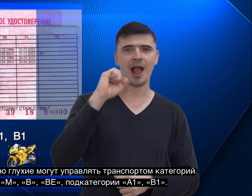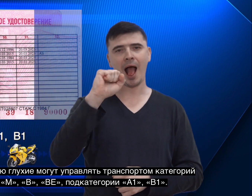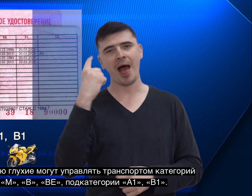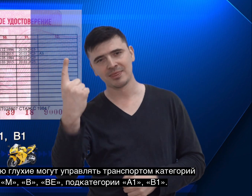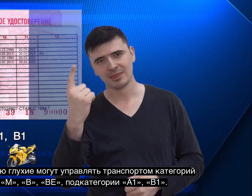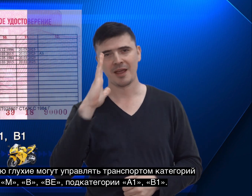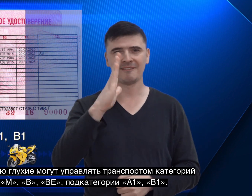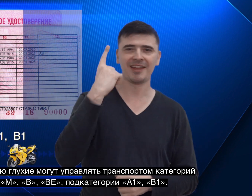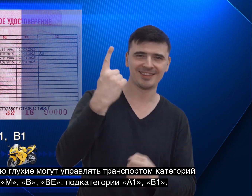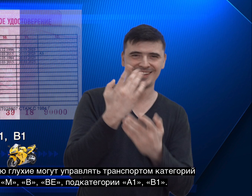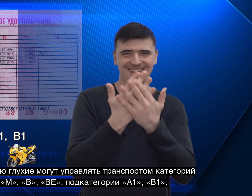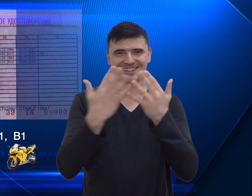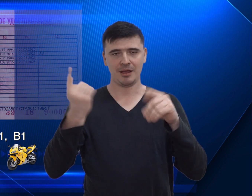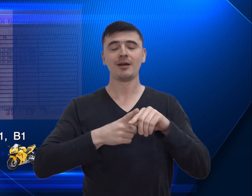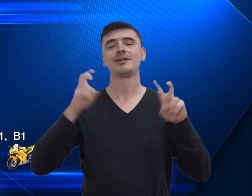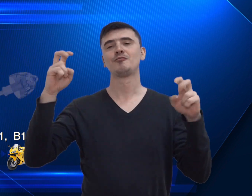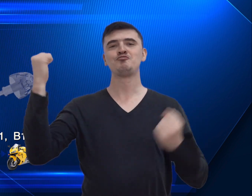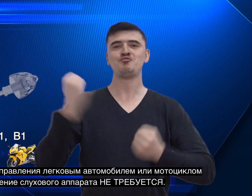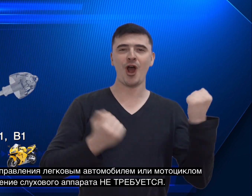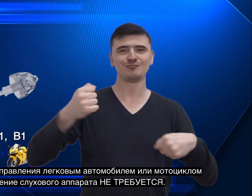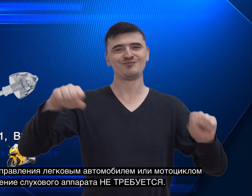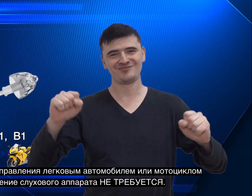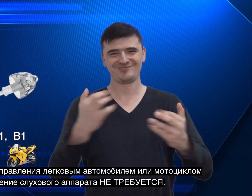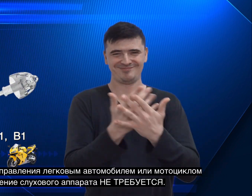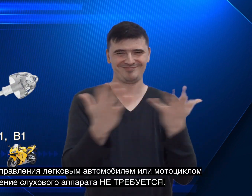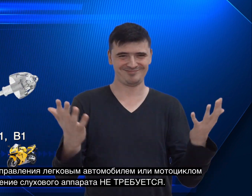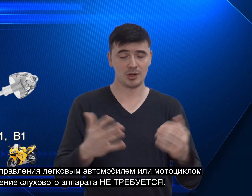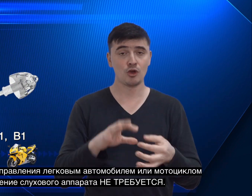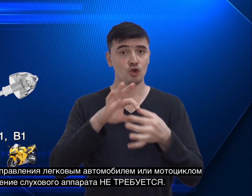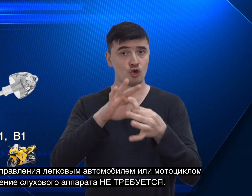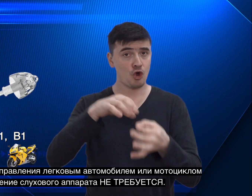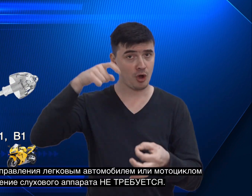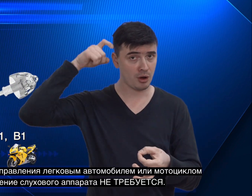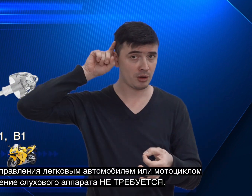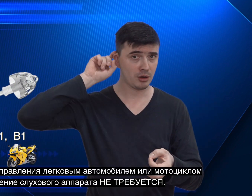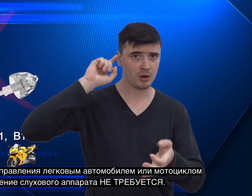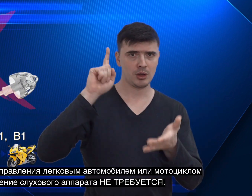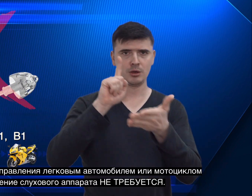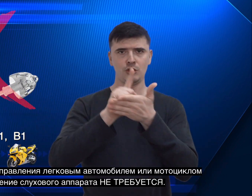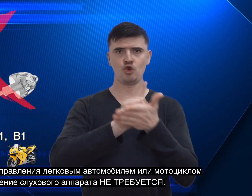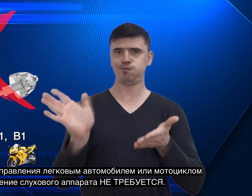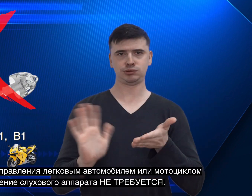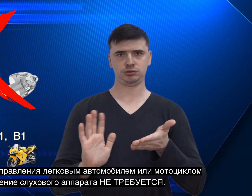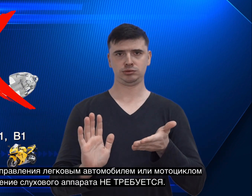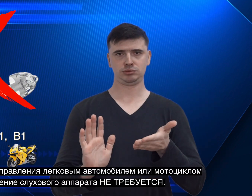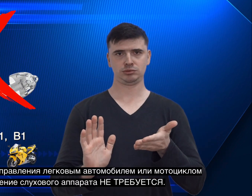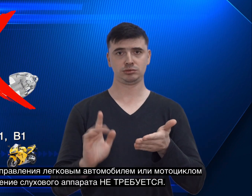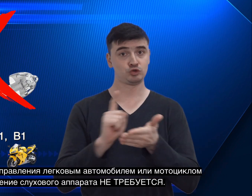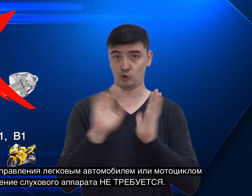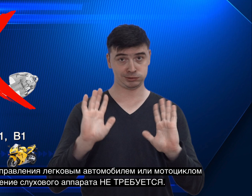Ага, ну здесь. Ну а, ну так... Кюво. Кюво.